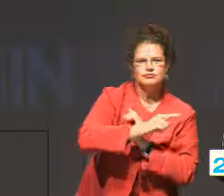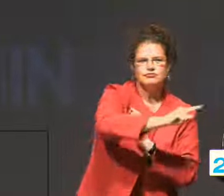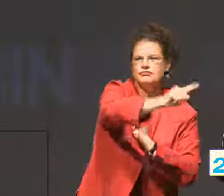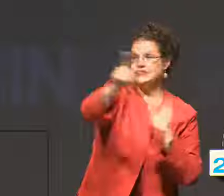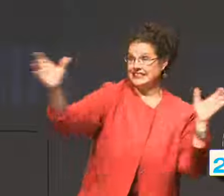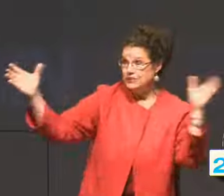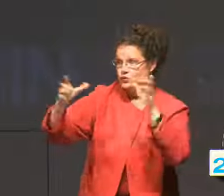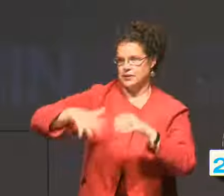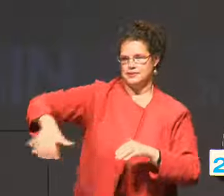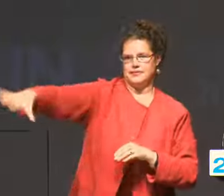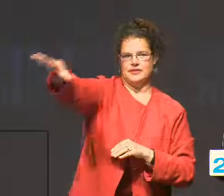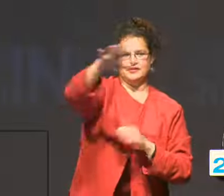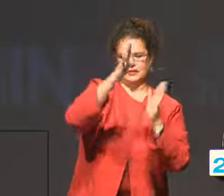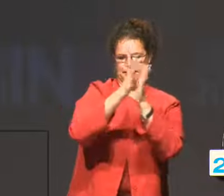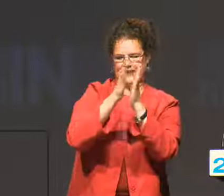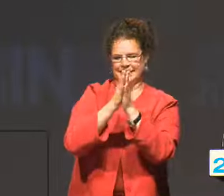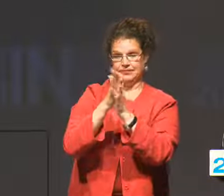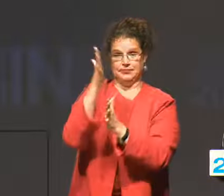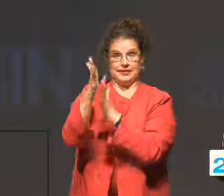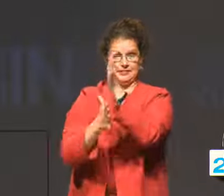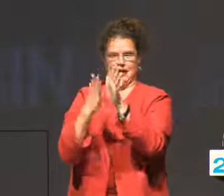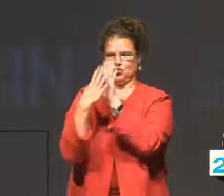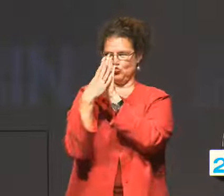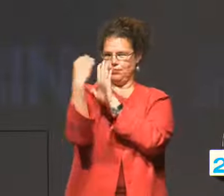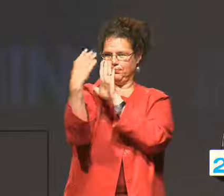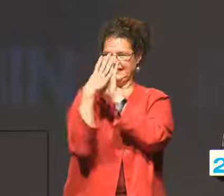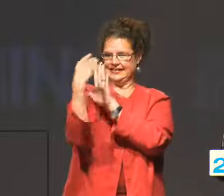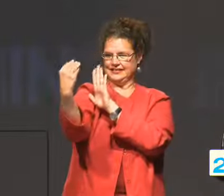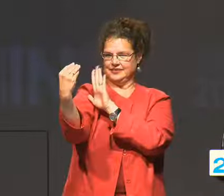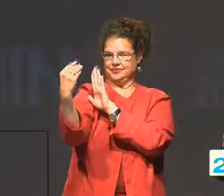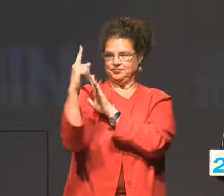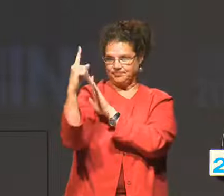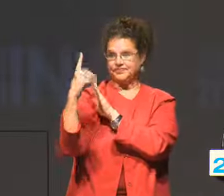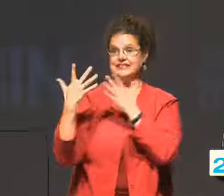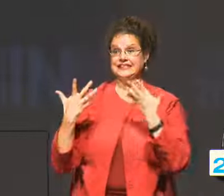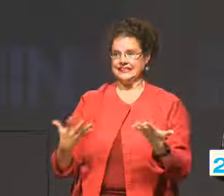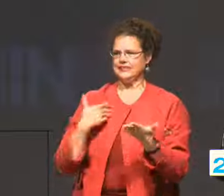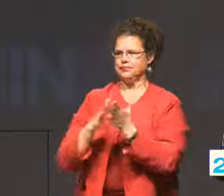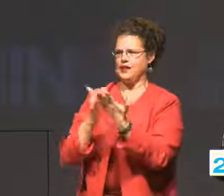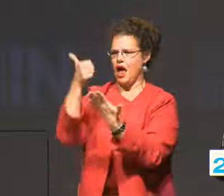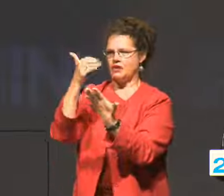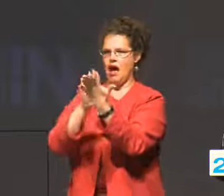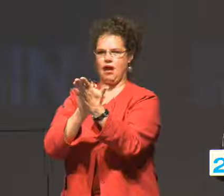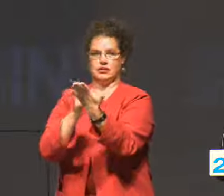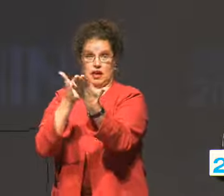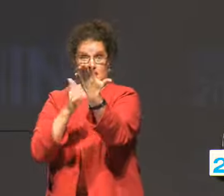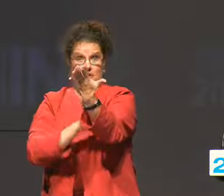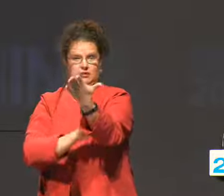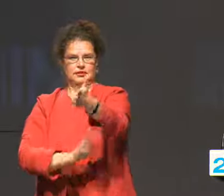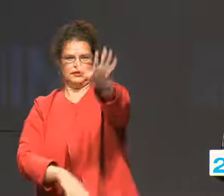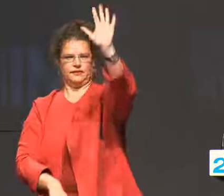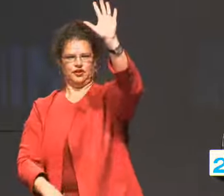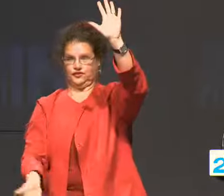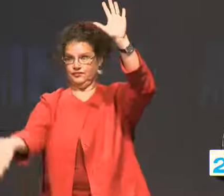Die Definition der Integration und jetzt bitte ich Sie gemeinsam jetzt diese Gebärden auch zu